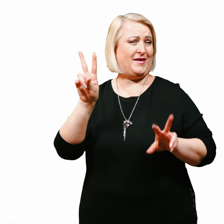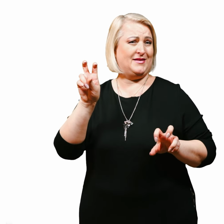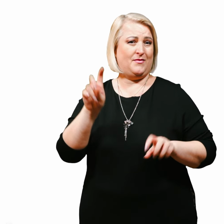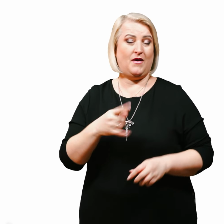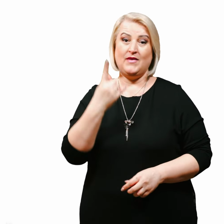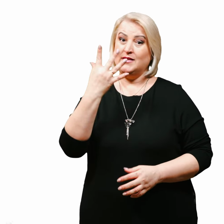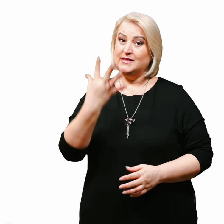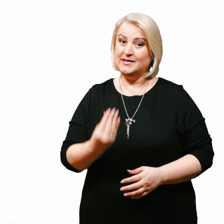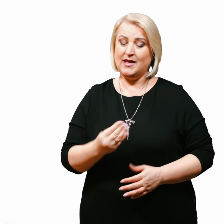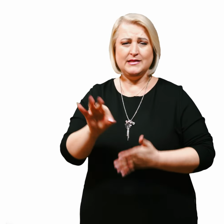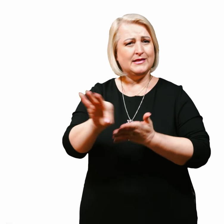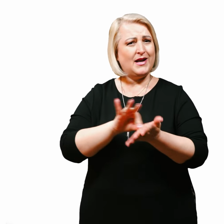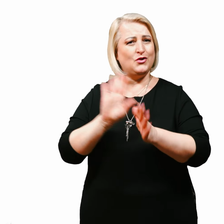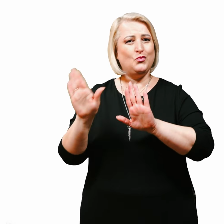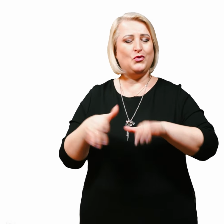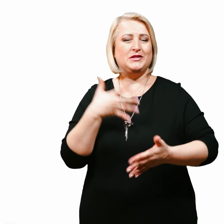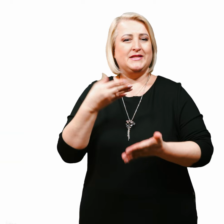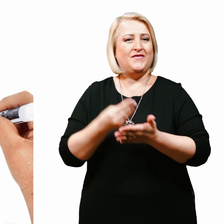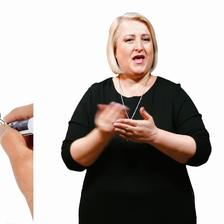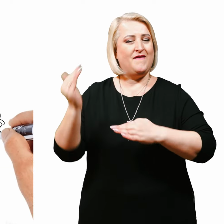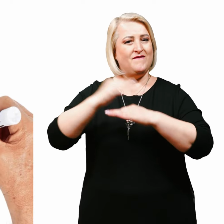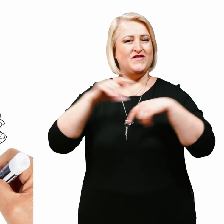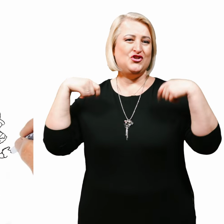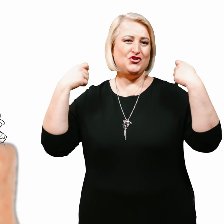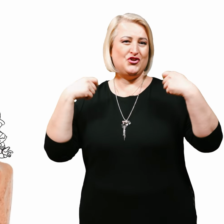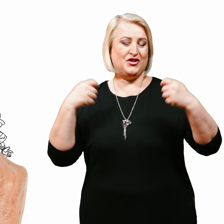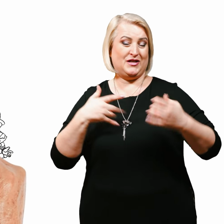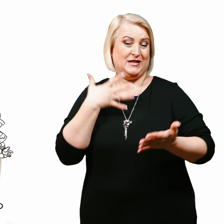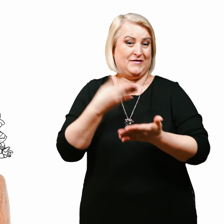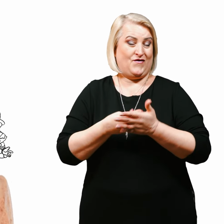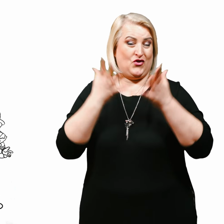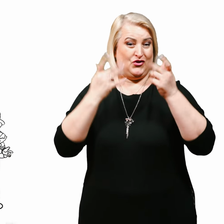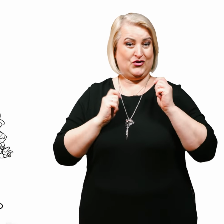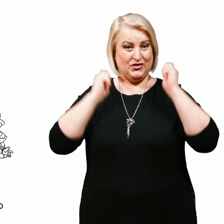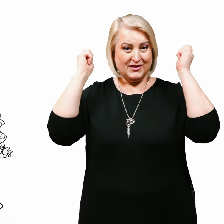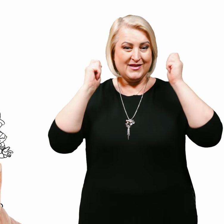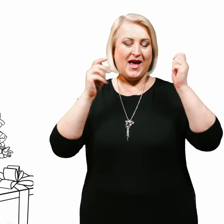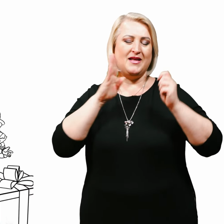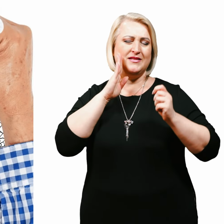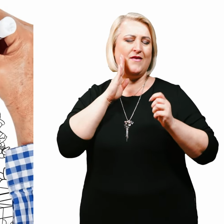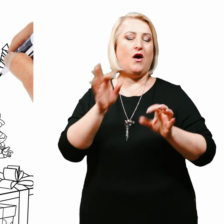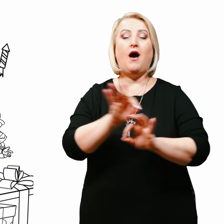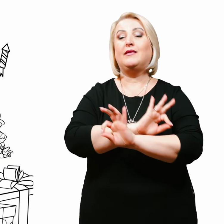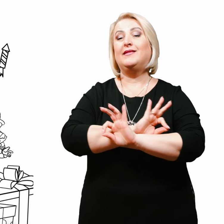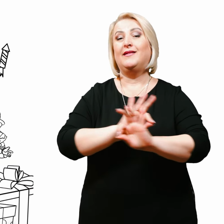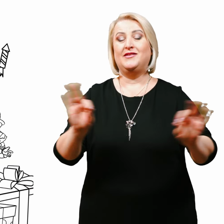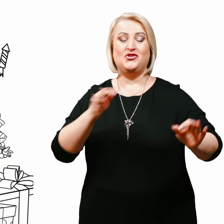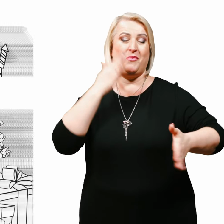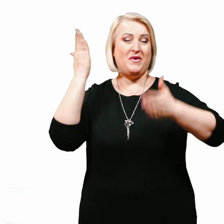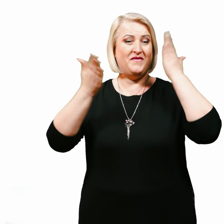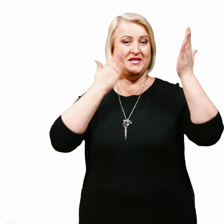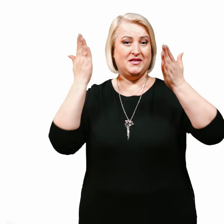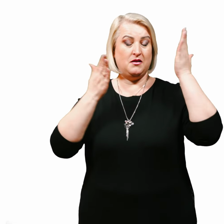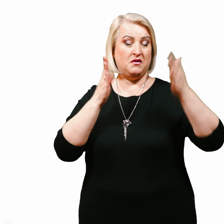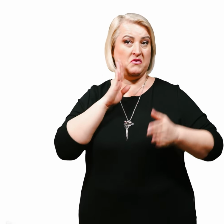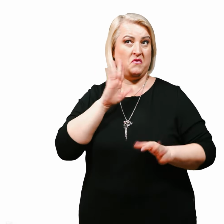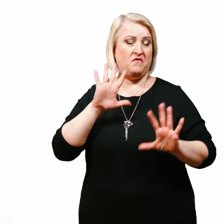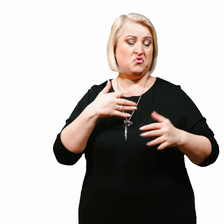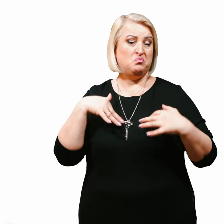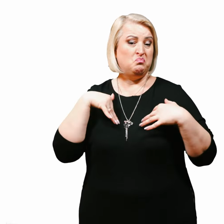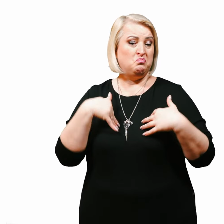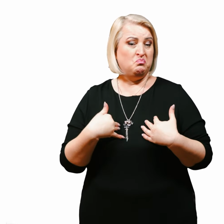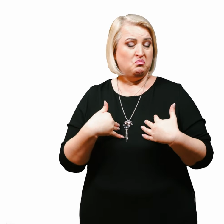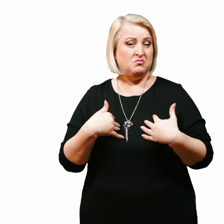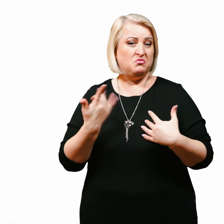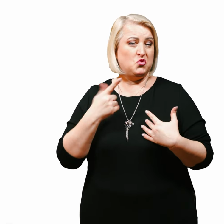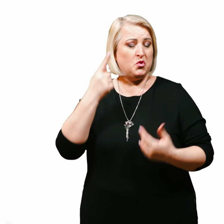один день, сразу же после своей вечеринки в честь дня рождения, на которой Эмили отлично повеселилась с друзьями, она вдруг приуныла и